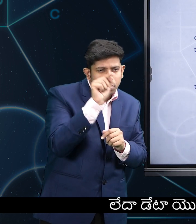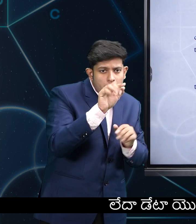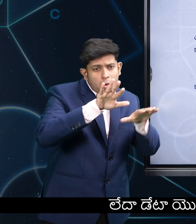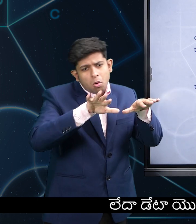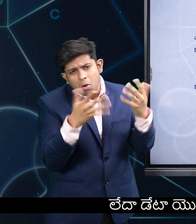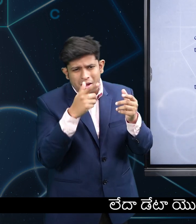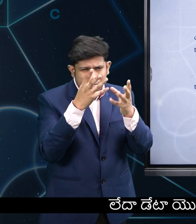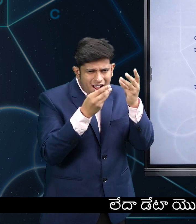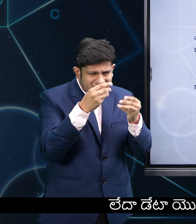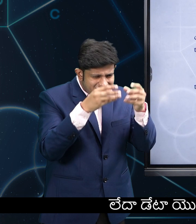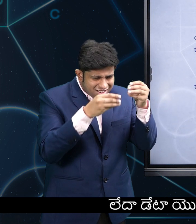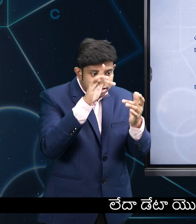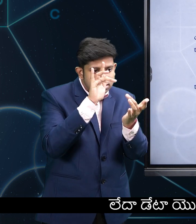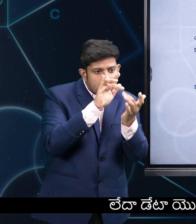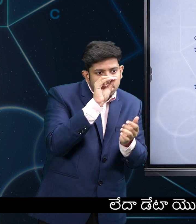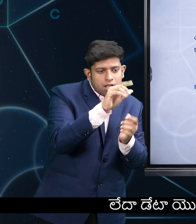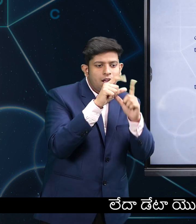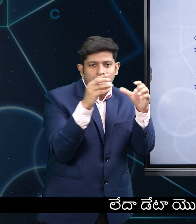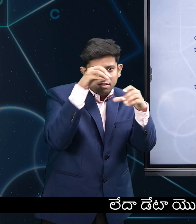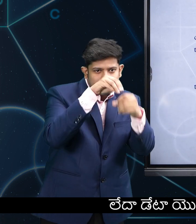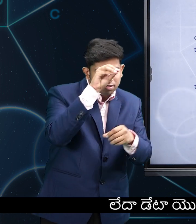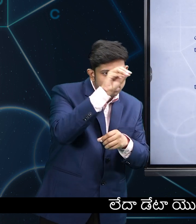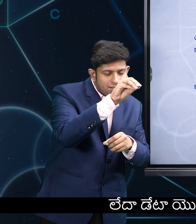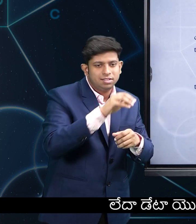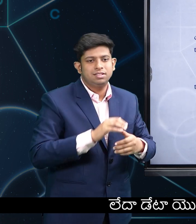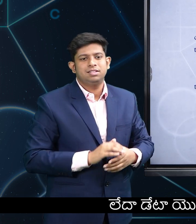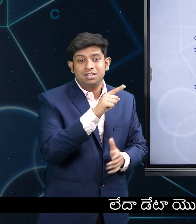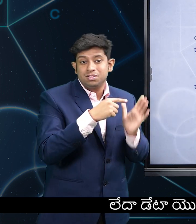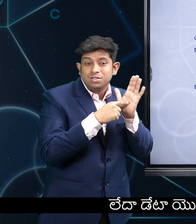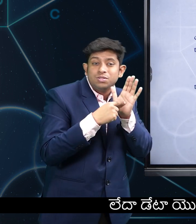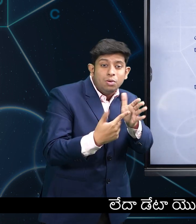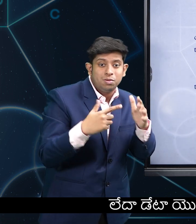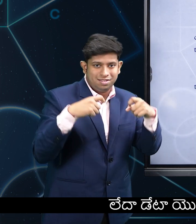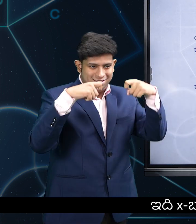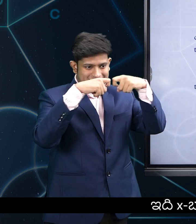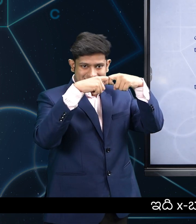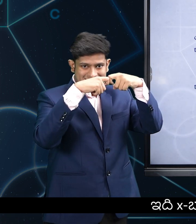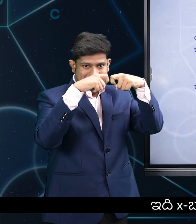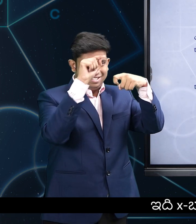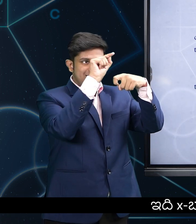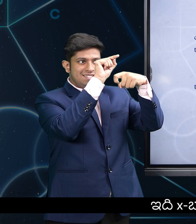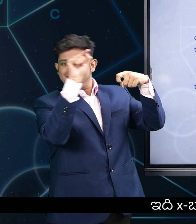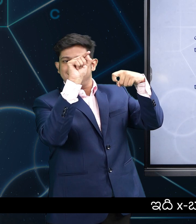లేదా డేటా యొక్క అంకగణిత కేంద్రాన్ని అందిస్తుంది. ఇది X